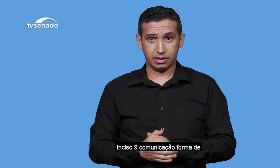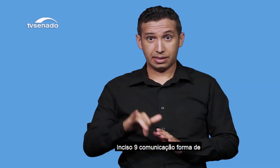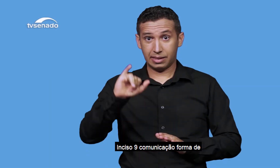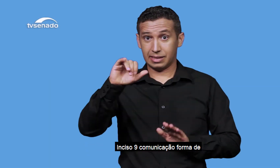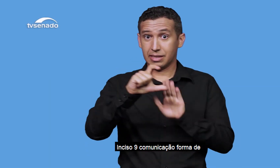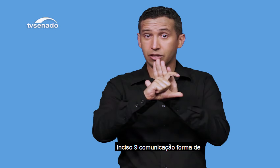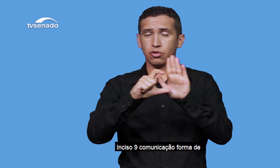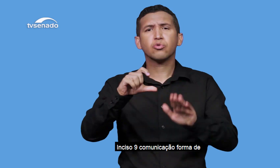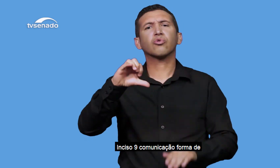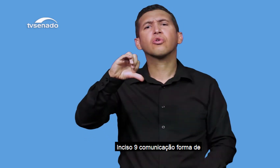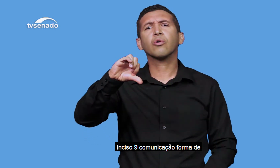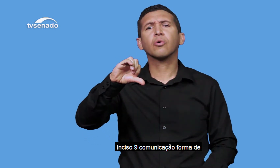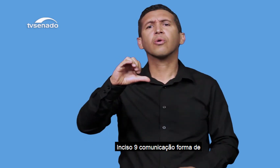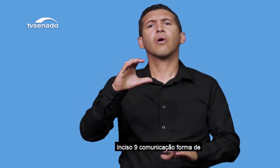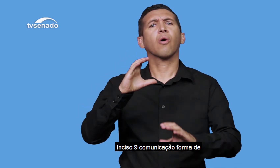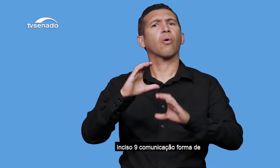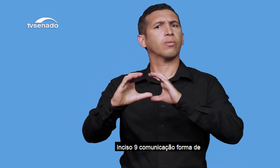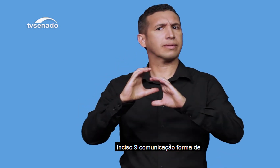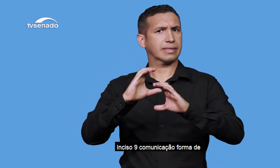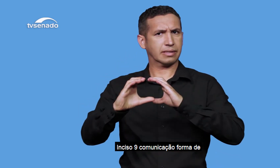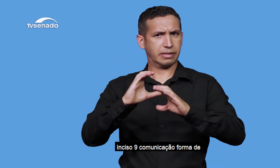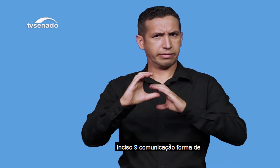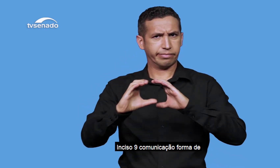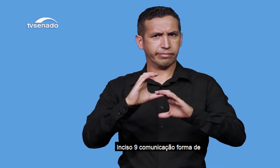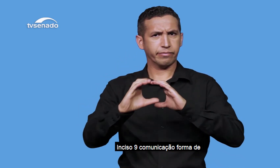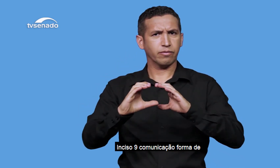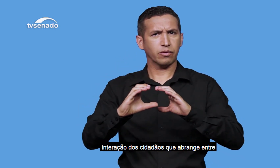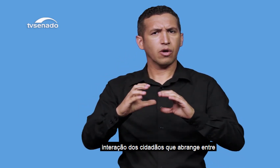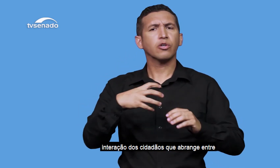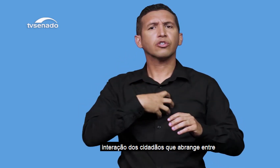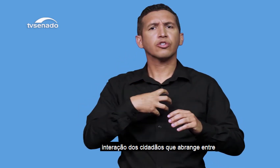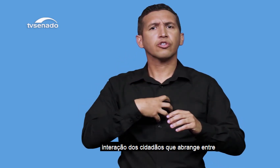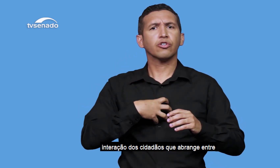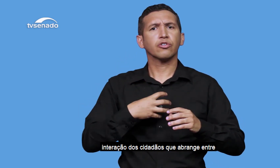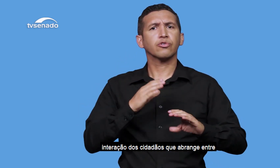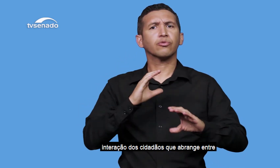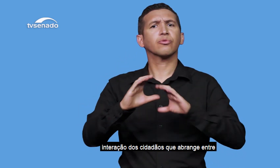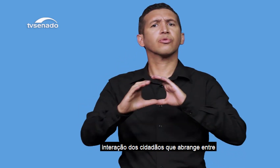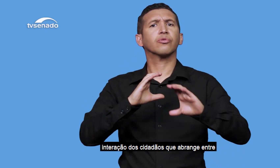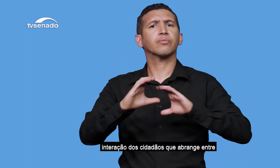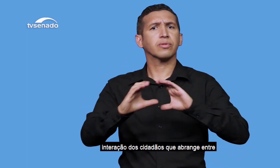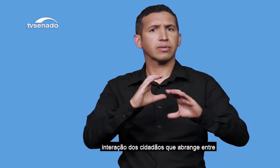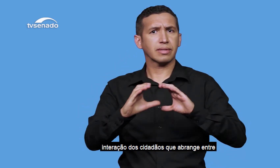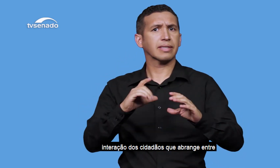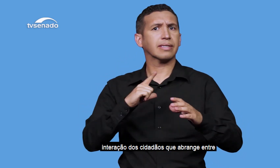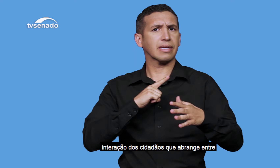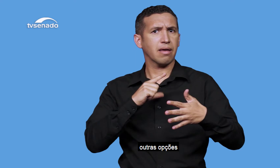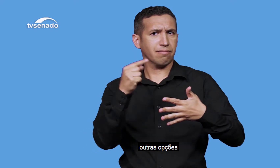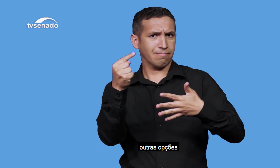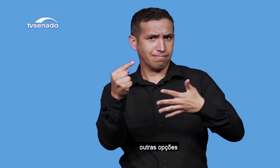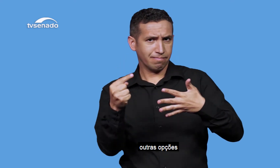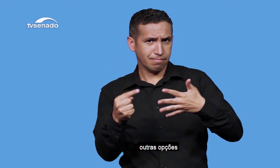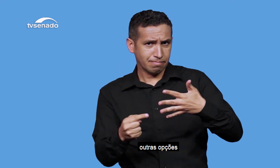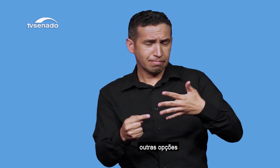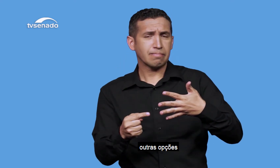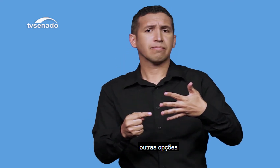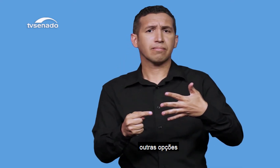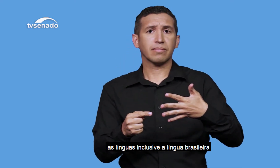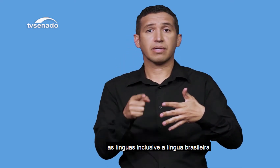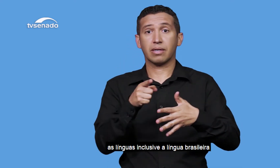o inciso 9 comunicação forma de interação dos cidadãos que abrange entre outras